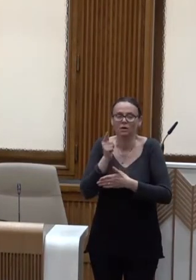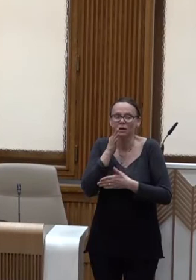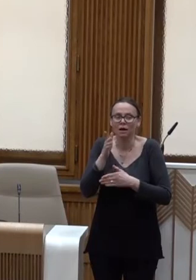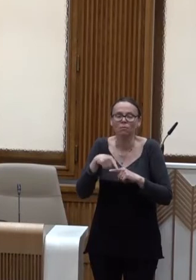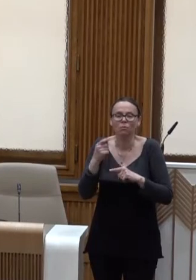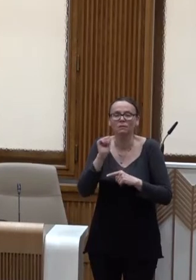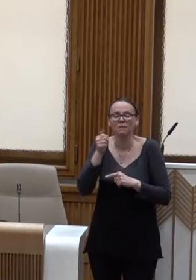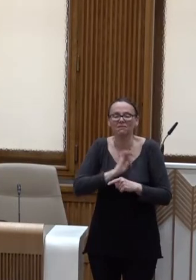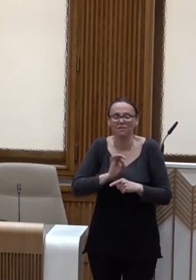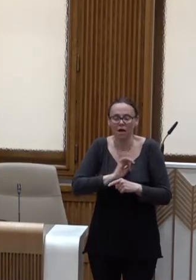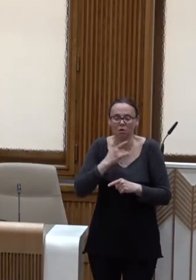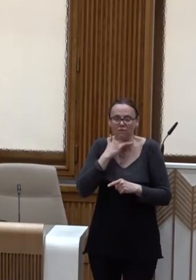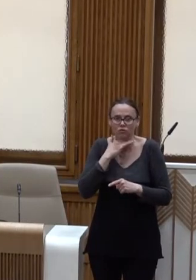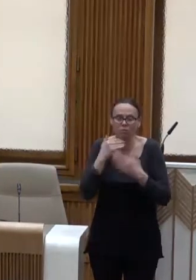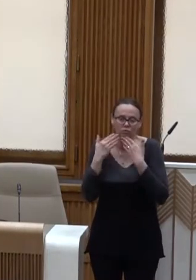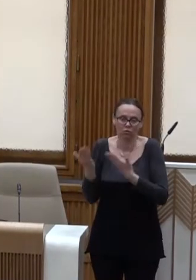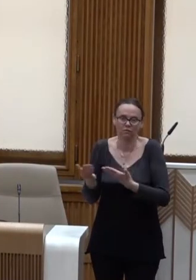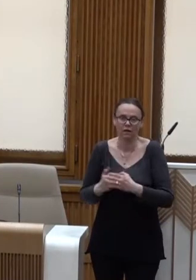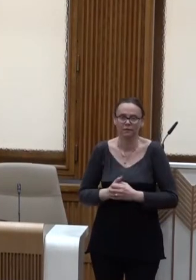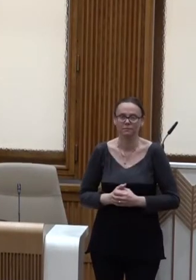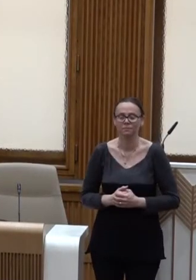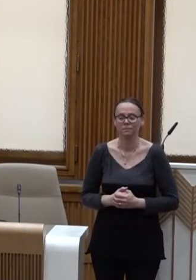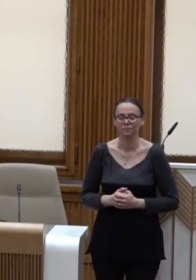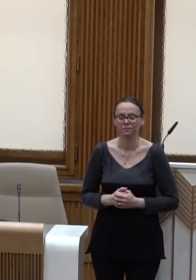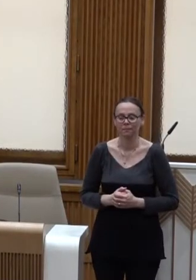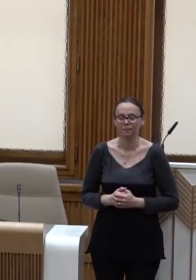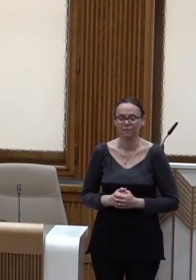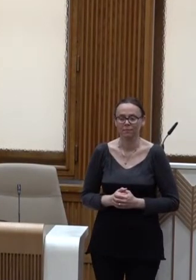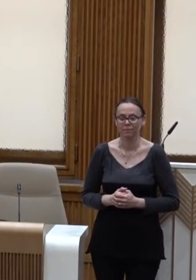potem prva naloga v soboto. Hvala.